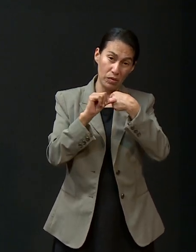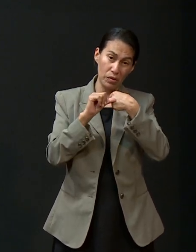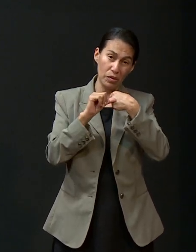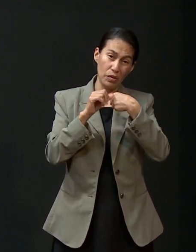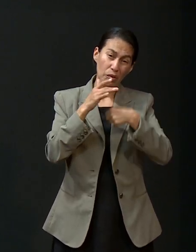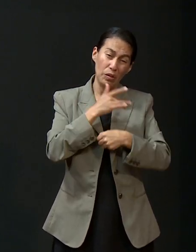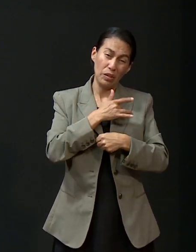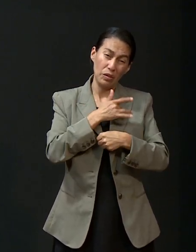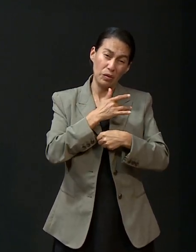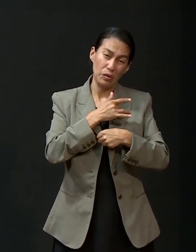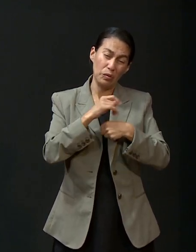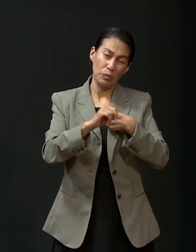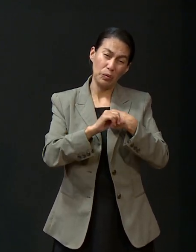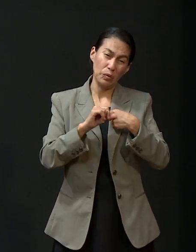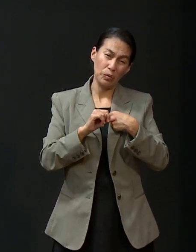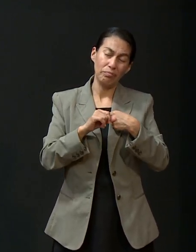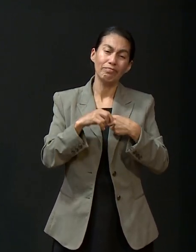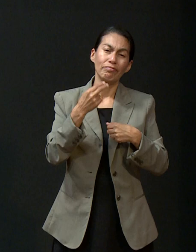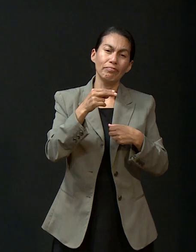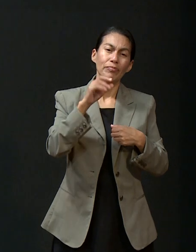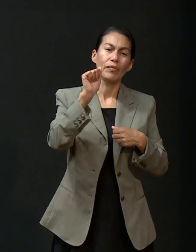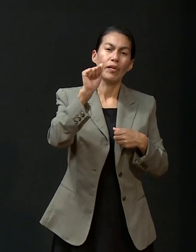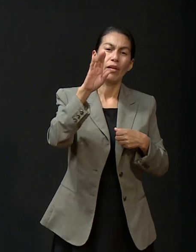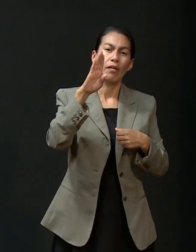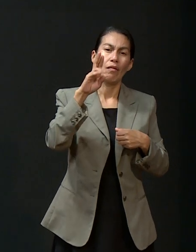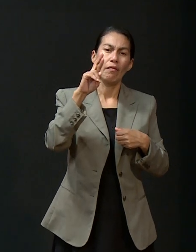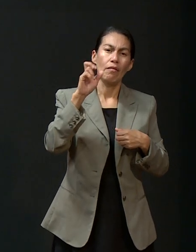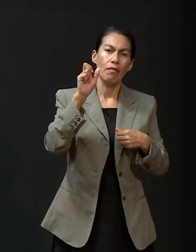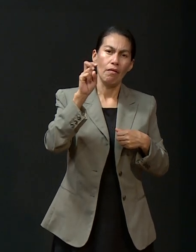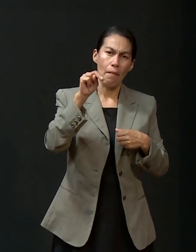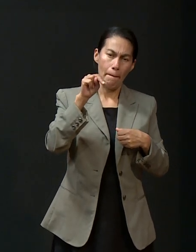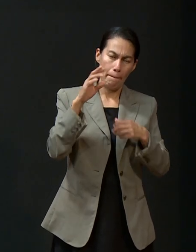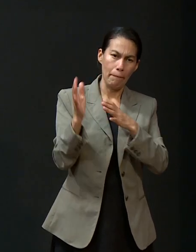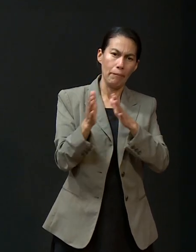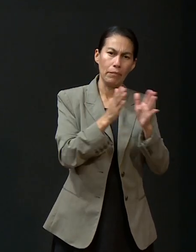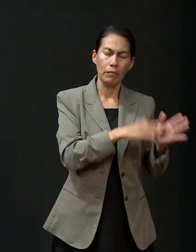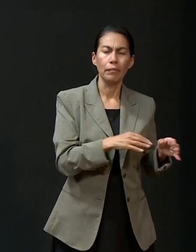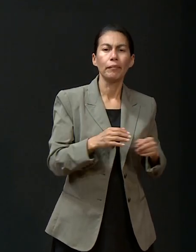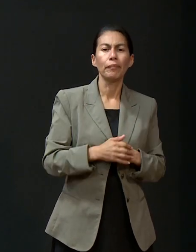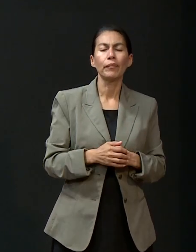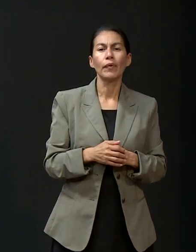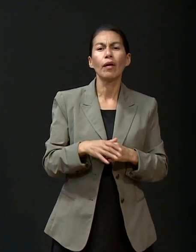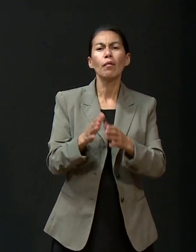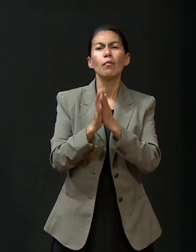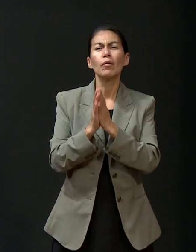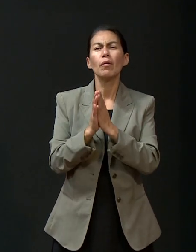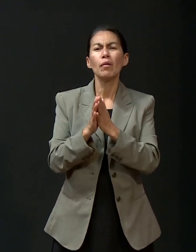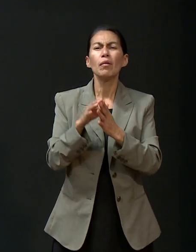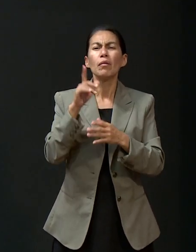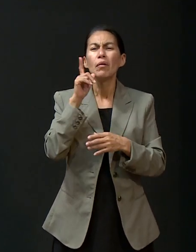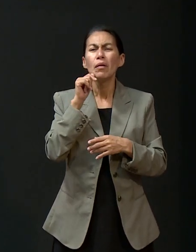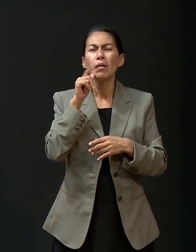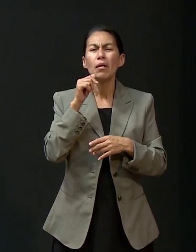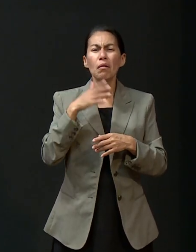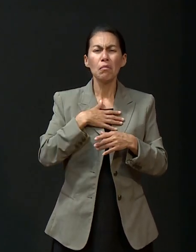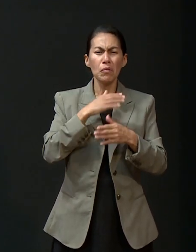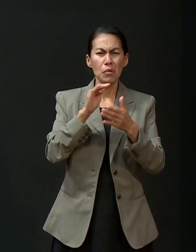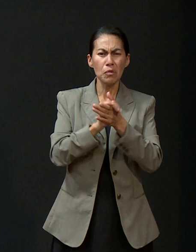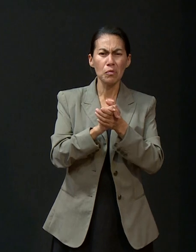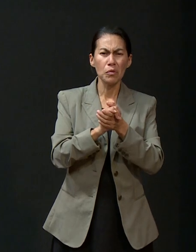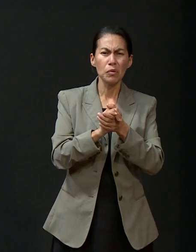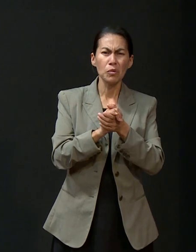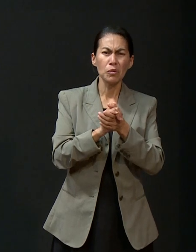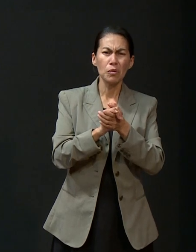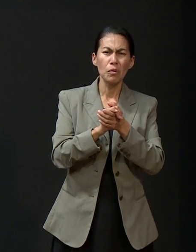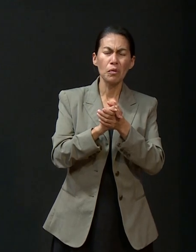Vamos a estar orando Magda Por Abrán Irma López Favor de orar Por mi esposo Que el día de mañana Será intervenido Para